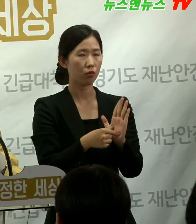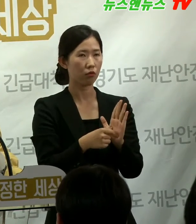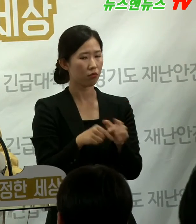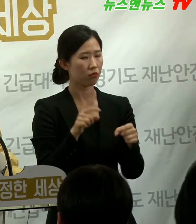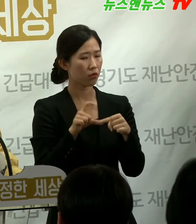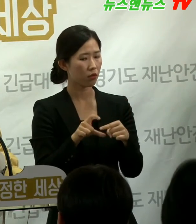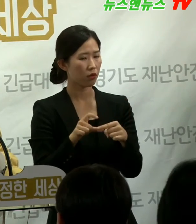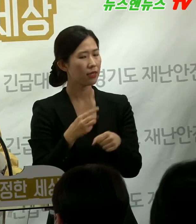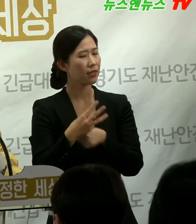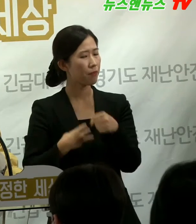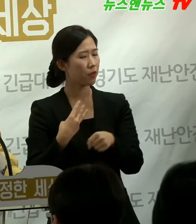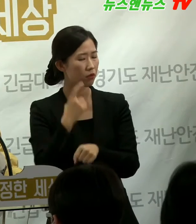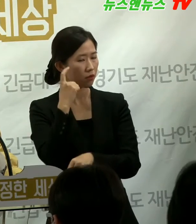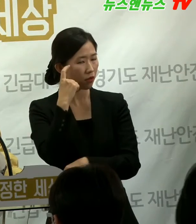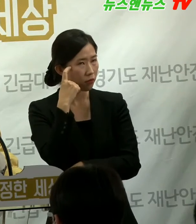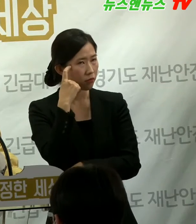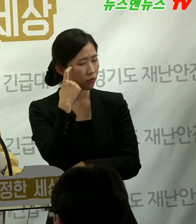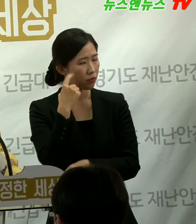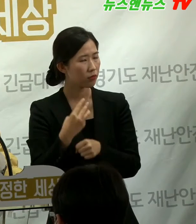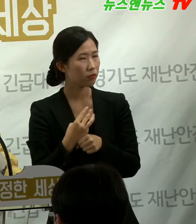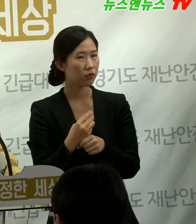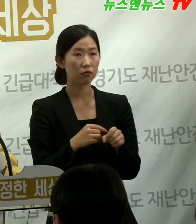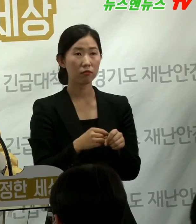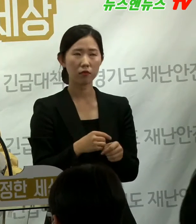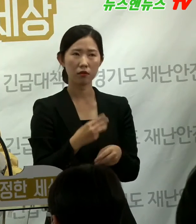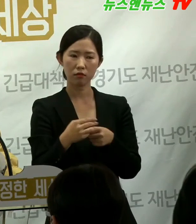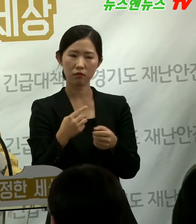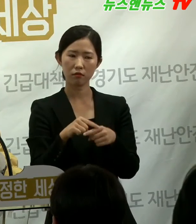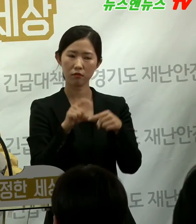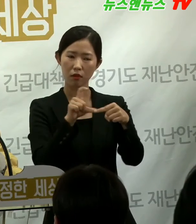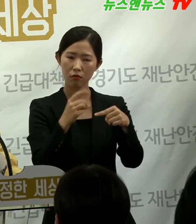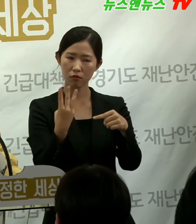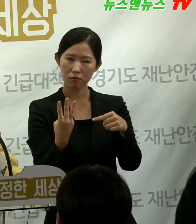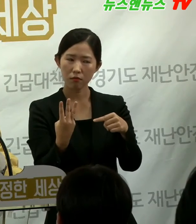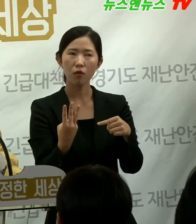뭐 3.3% 정도에 불과하기 때문에 재원은